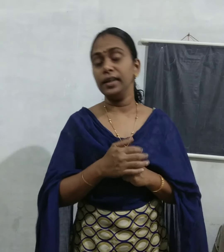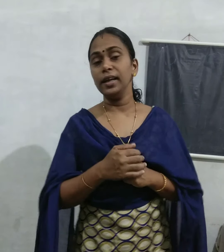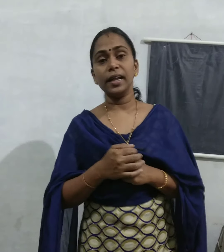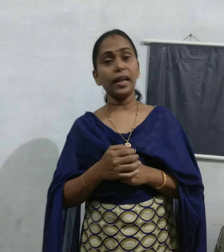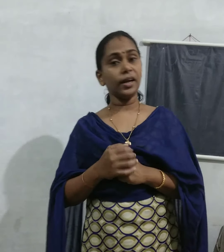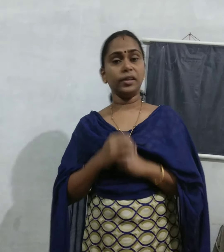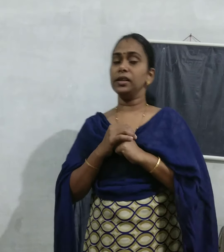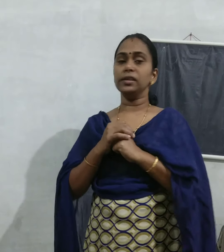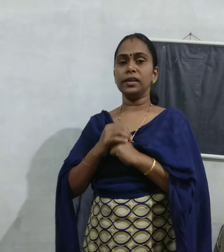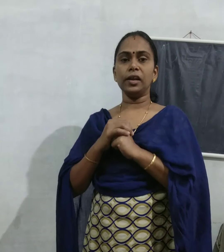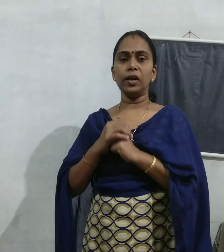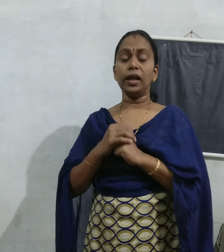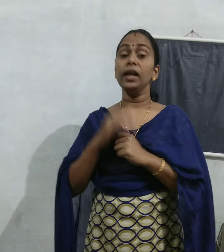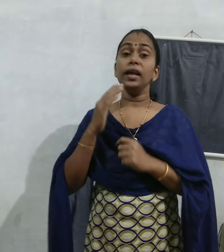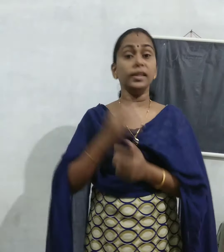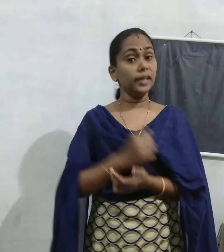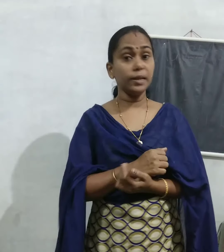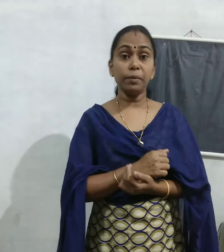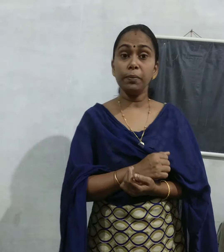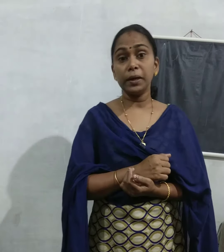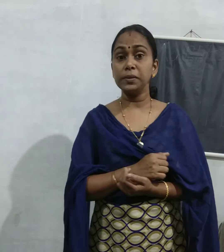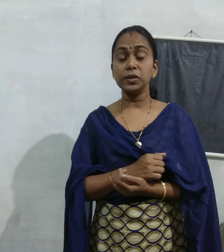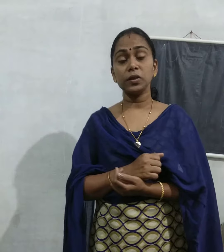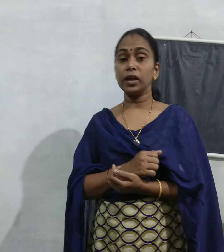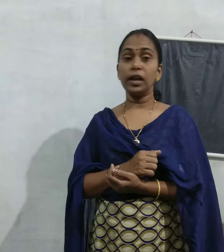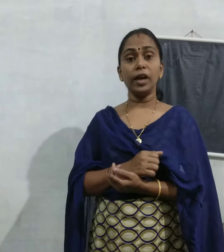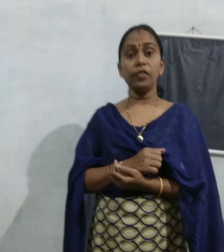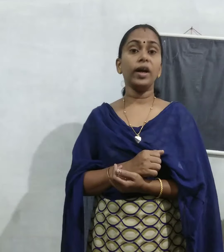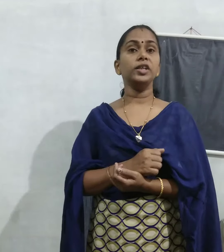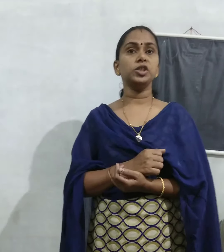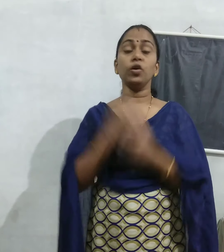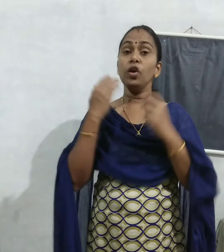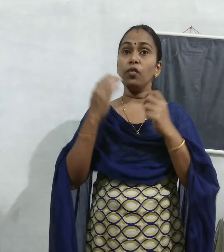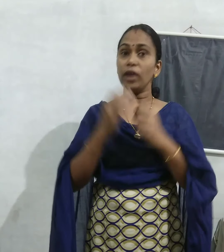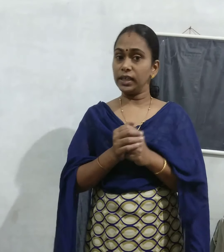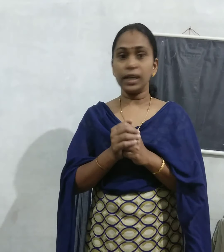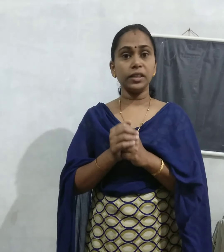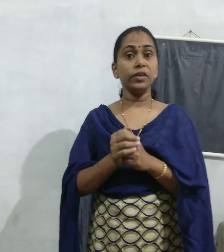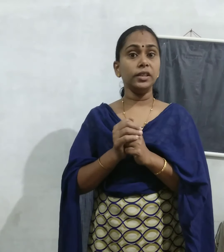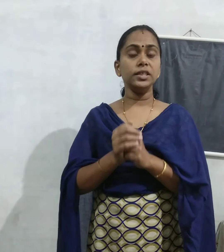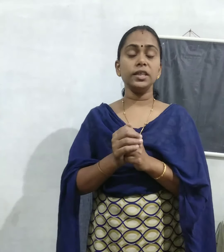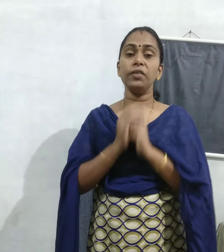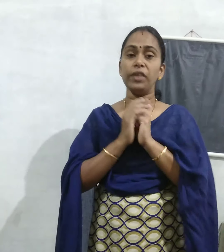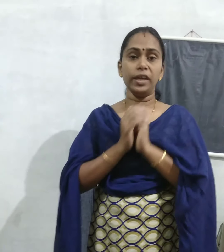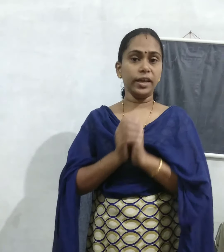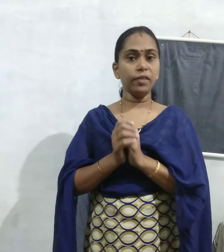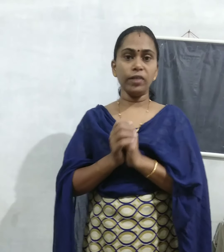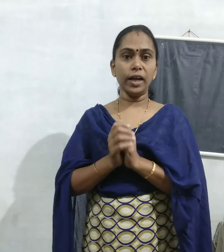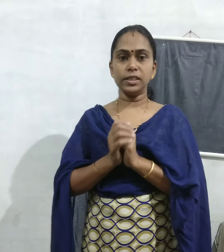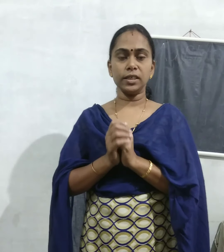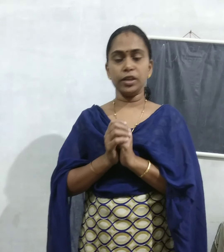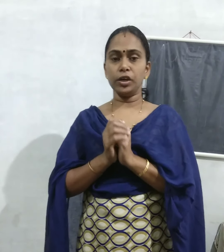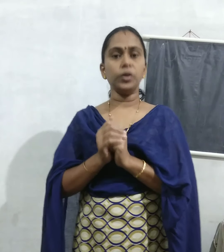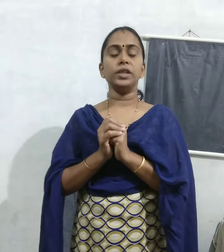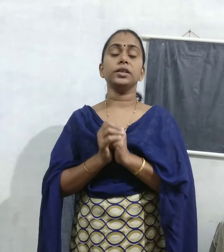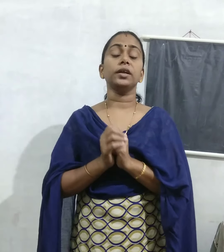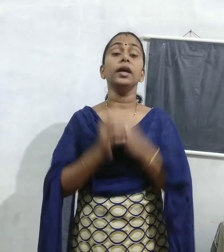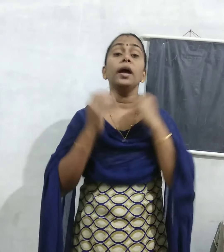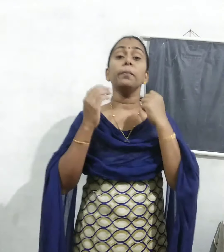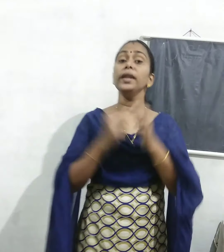റെഡിയായി എല്ലാരും ഇരിക്കുന്നുണ്ടല്ലോ അല്ലെ. ഇന്നലെ നമ്മൾ പഠിപ്പിച്ചതൊക്കെ എല്ലാരും വായിച്ചോ? വായിക്കാത്തവർ എന്ത് ചെയ്യാ? വേഗം വായിച്ചു തരും കേട്ടോ ടീച്ചർക്ക്. പിന്നെ